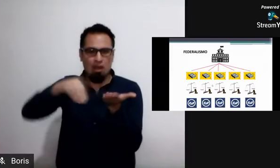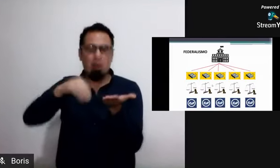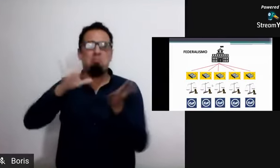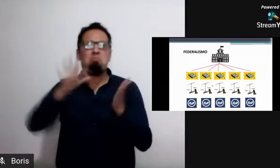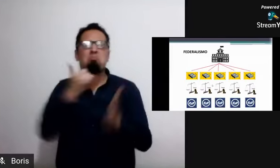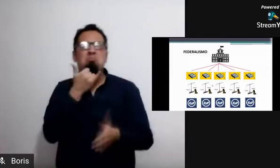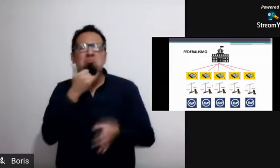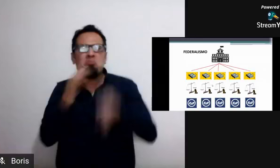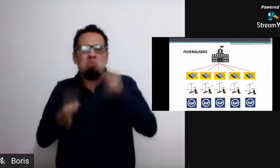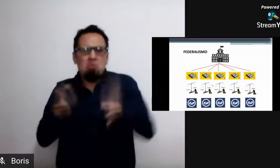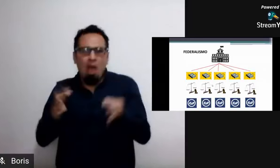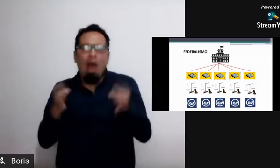digamos,